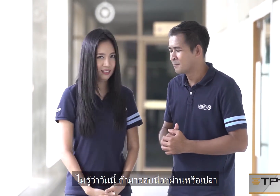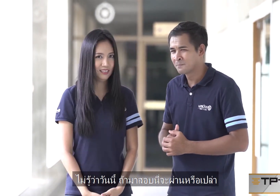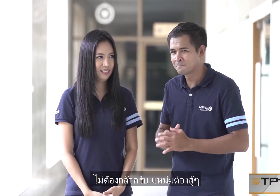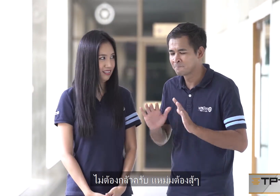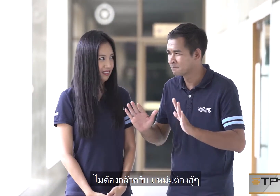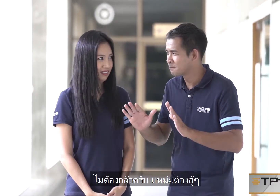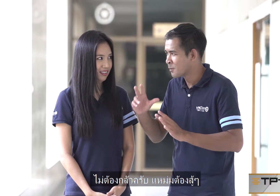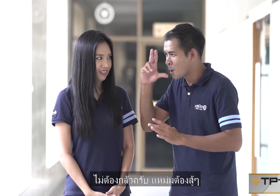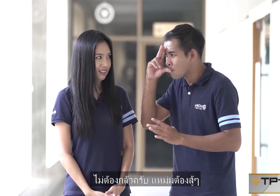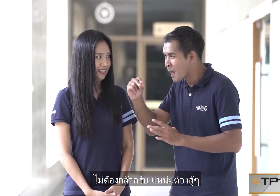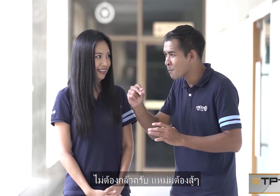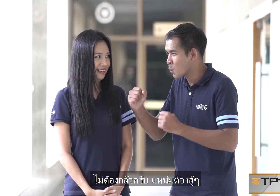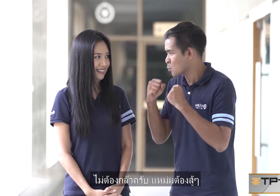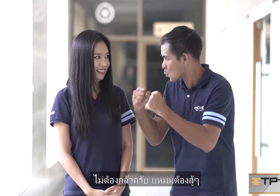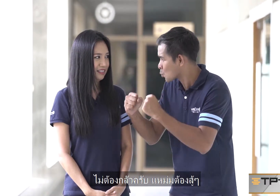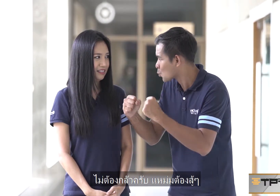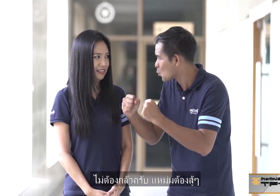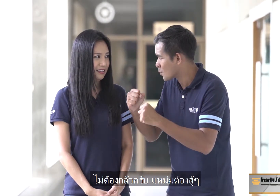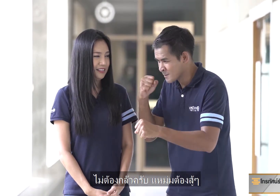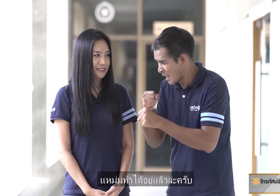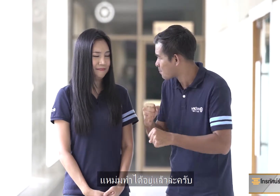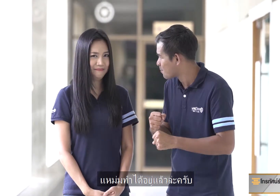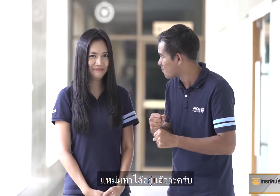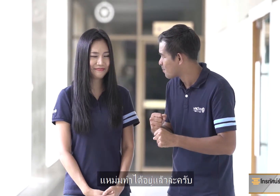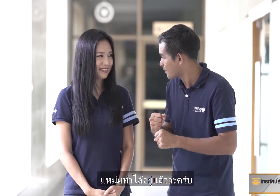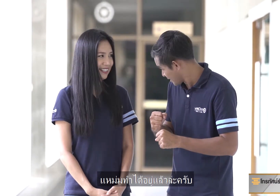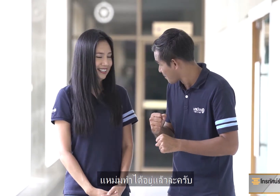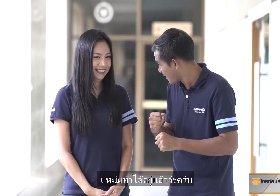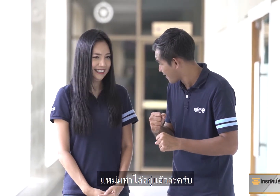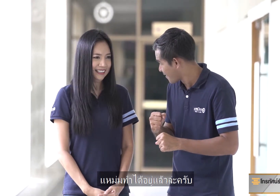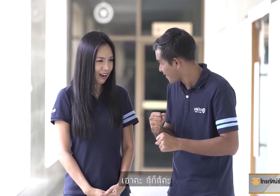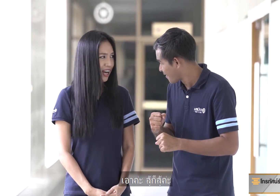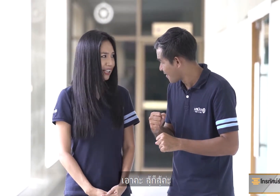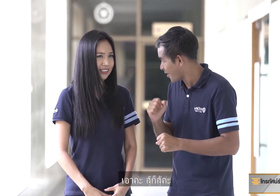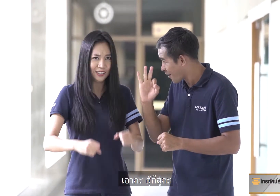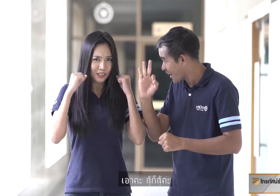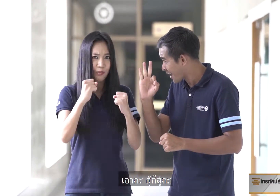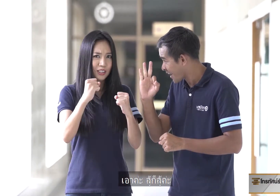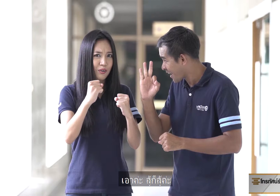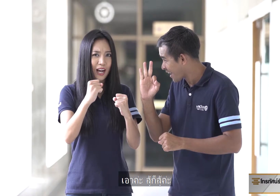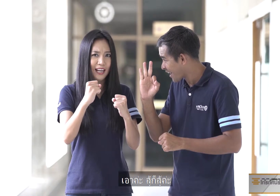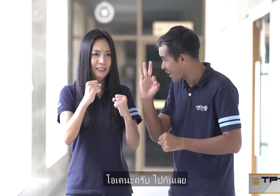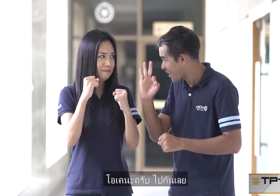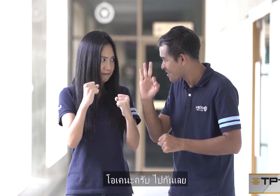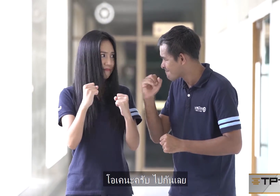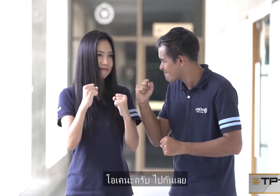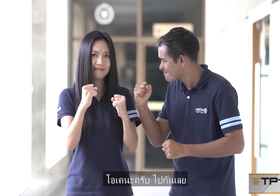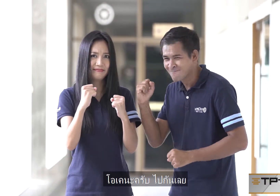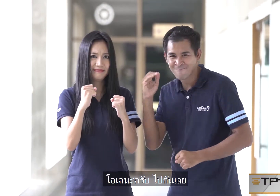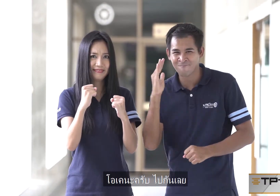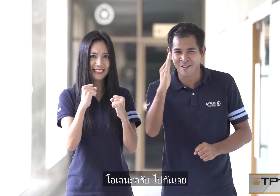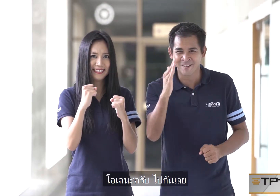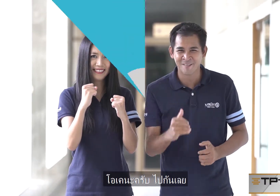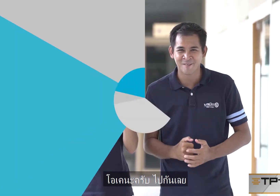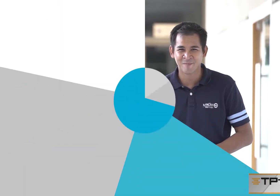า ไม่ต้องกลัวครับแมมต้องสู้ๆแมมทำได้อยู่แล้วล่ะครับ เอาค่ะสู้ก็สู้ค่ะ โอเคนะครับ